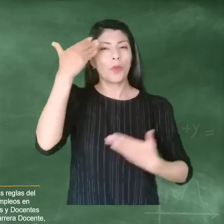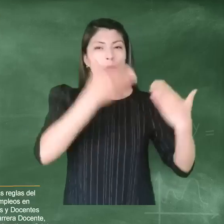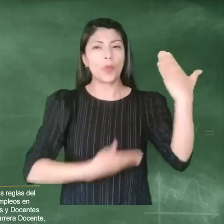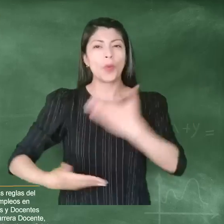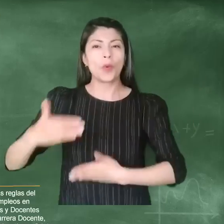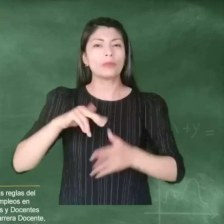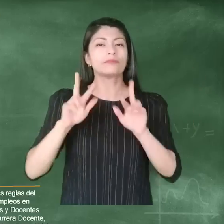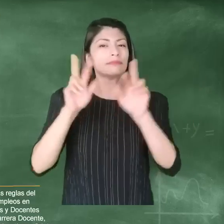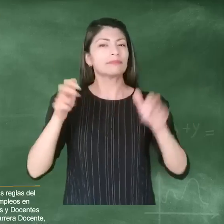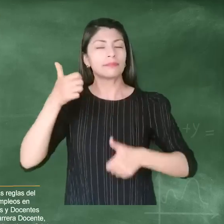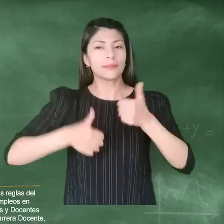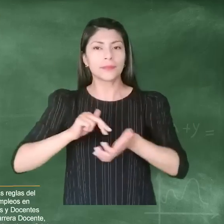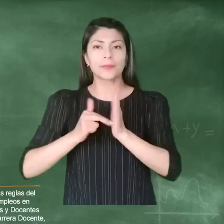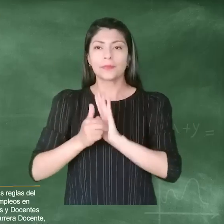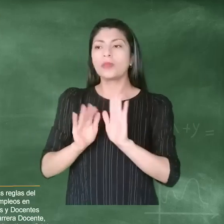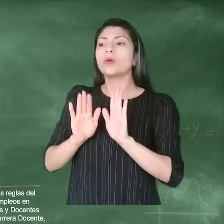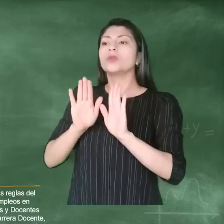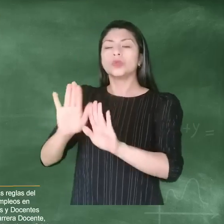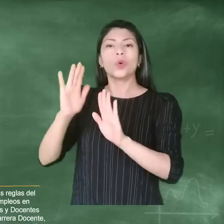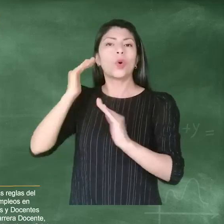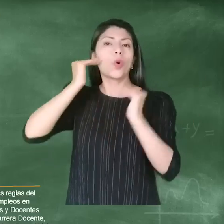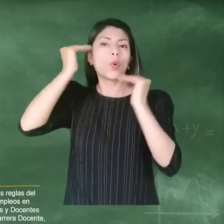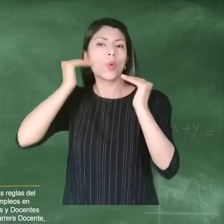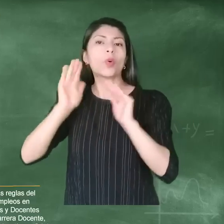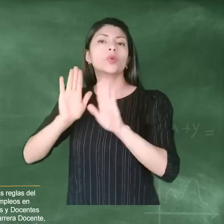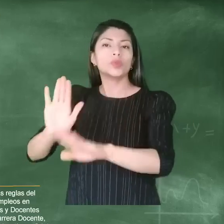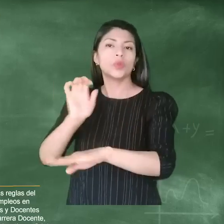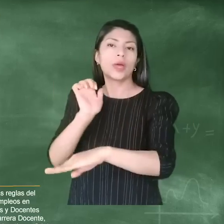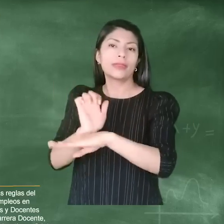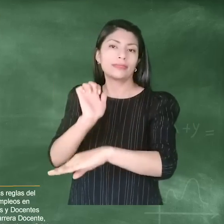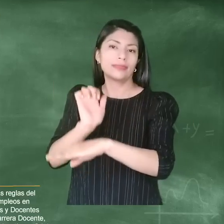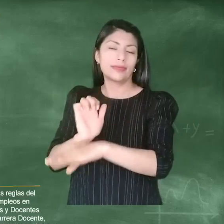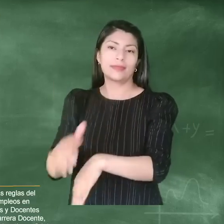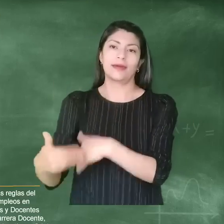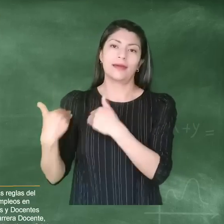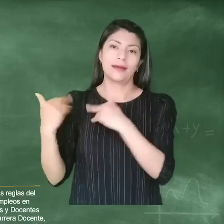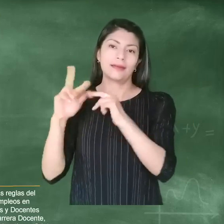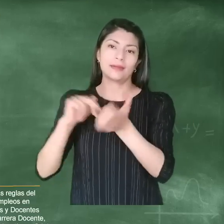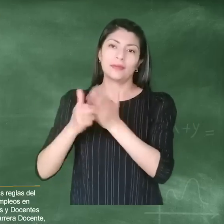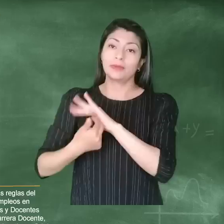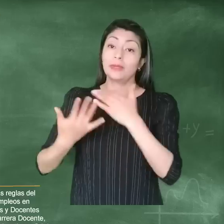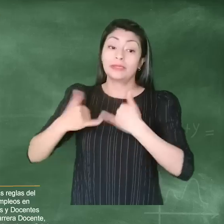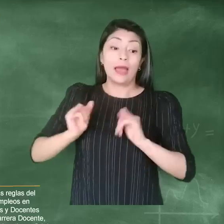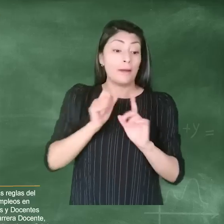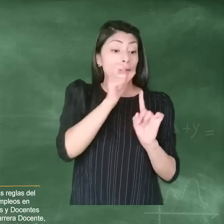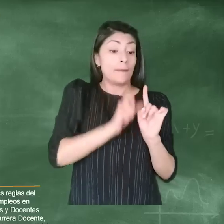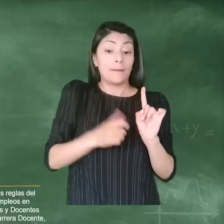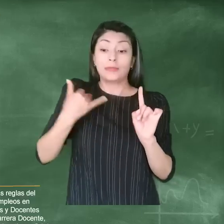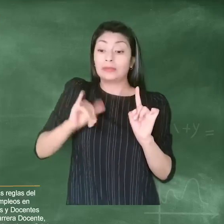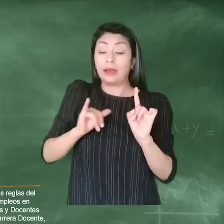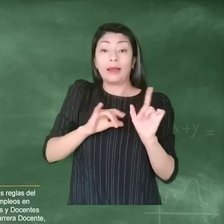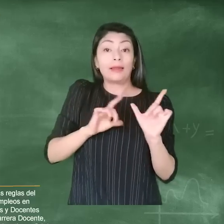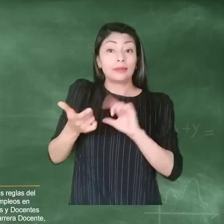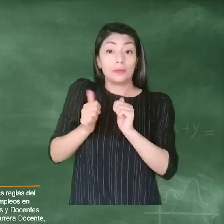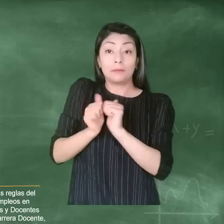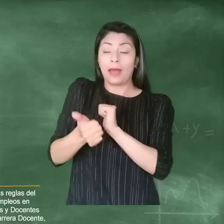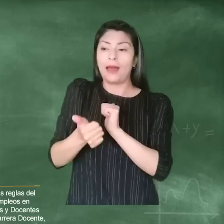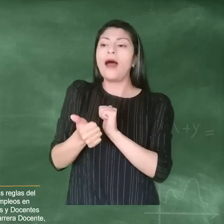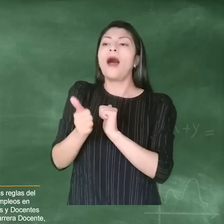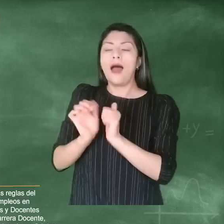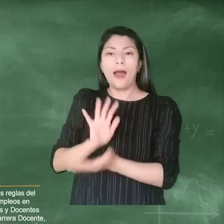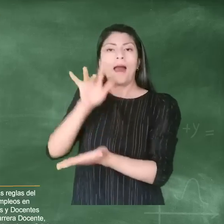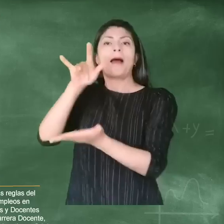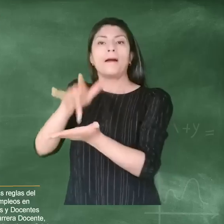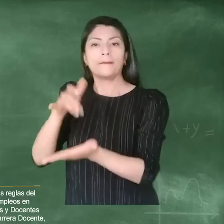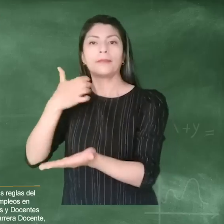en período de prueba son de exclusiva competencia de la entidad territorial certificada en educación, la cual debe seguir